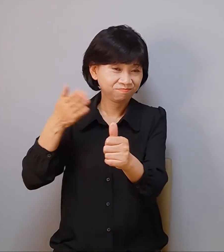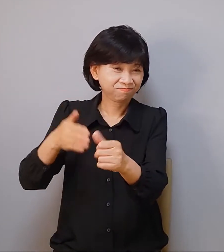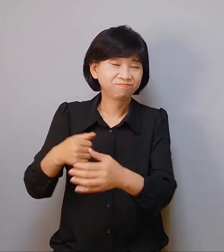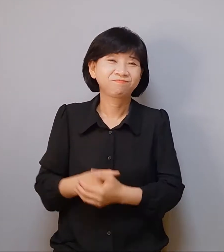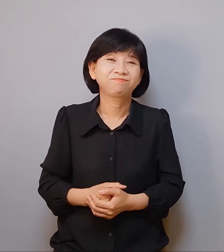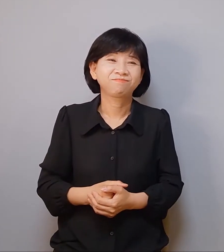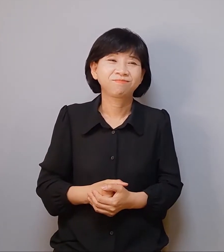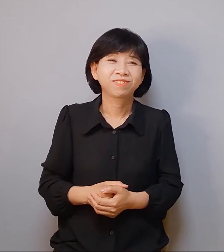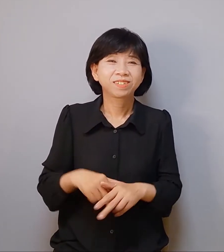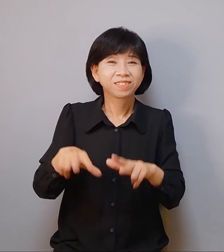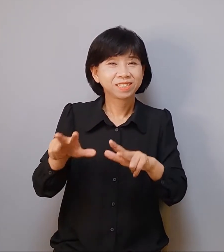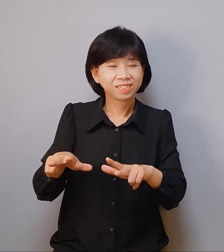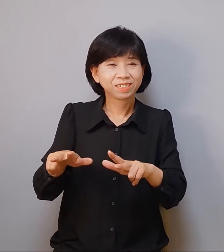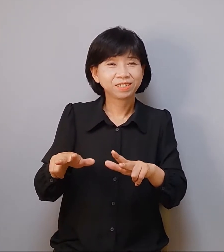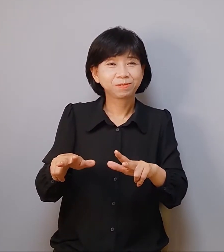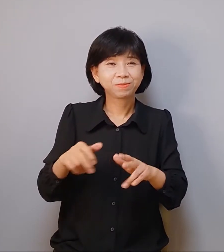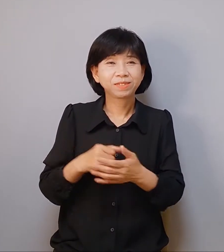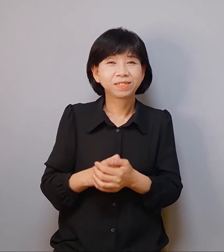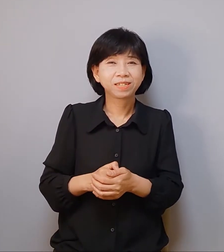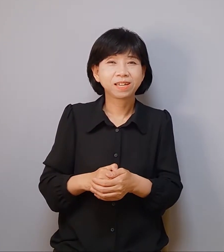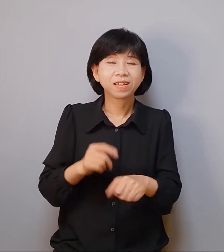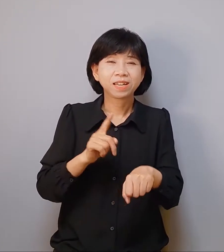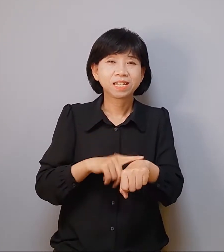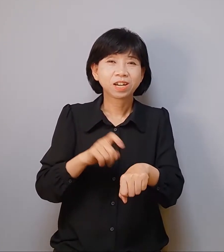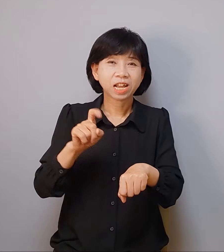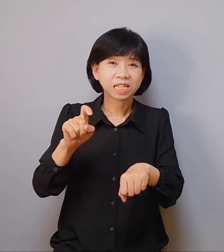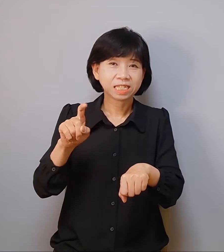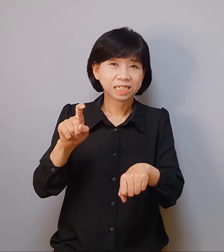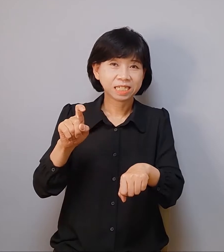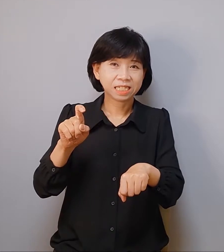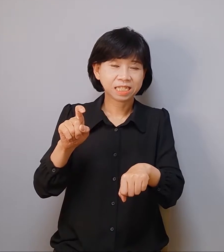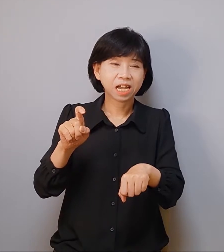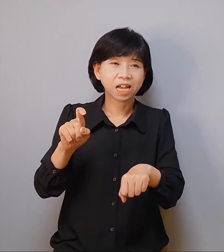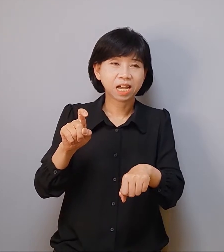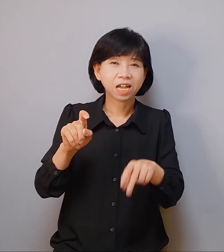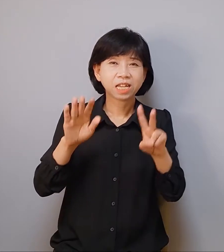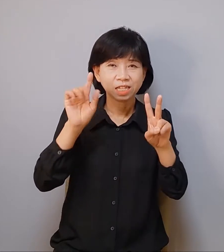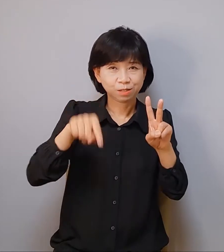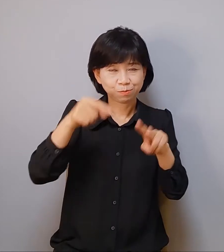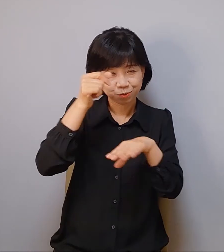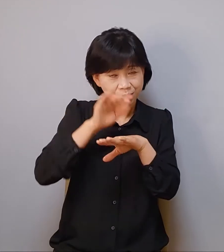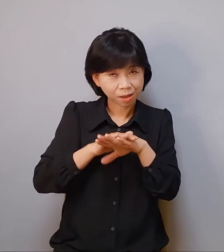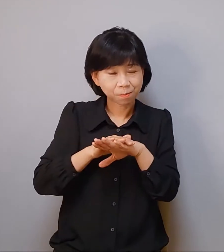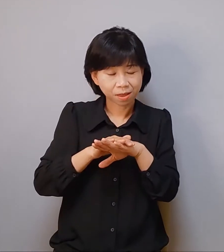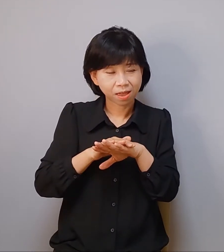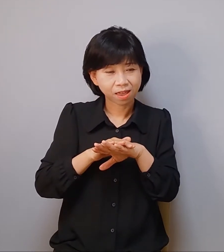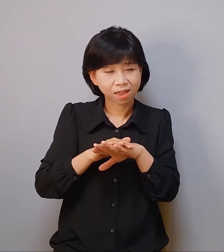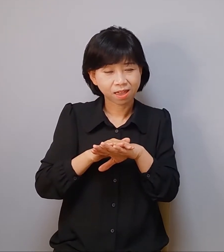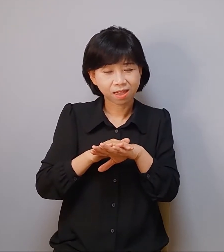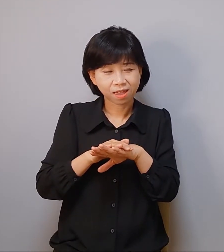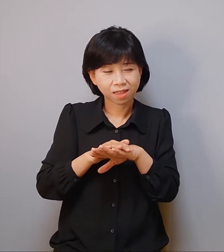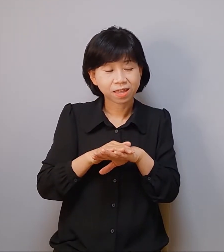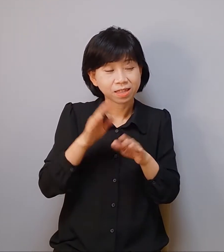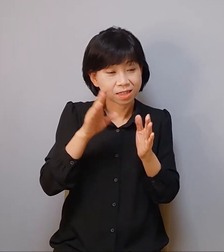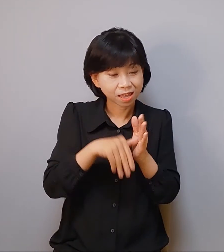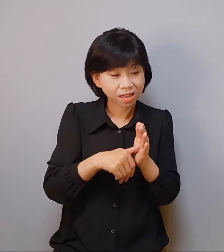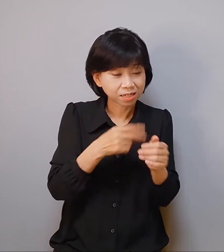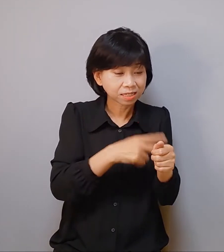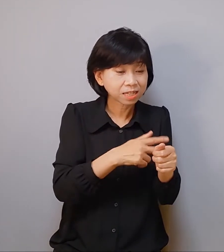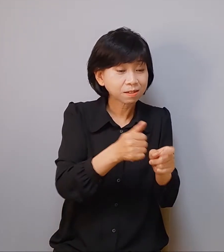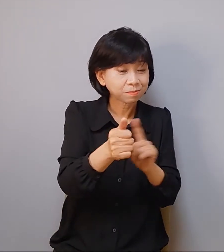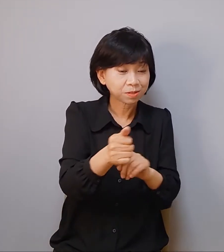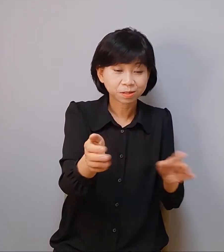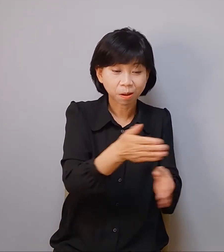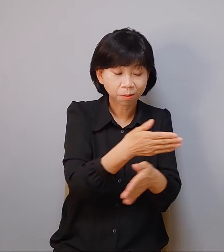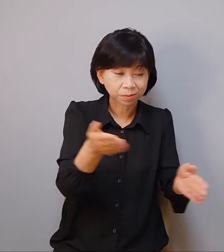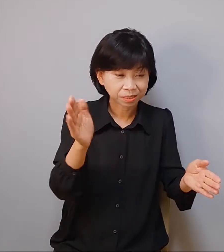드리고 지금 11시에 다 아이들 예배를 드리기 때문에 이 자리에 교사는 없습니다. 우리 없지만 우리 축복하는 마음으로 박수